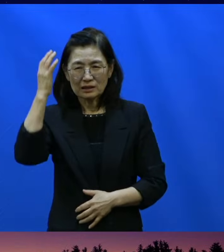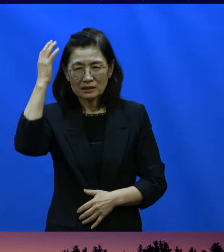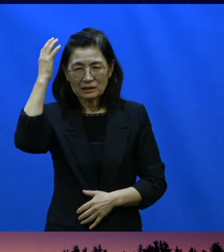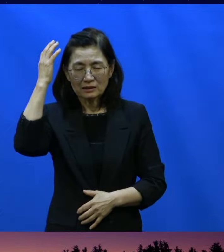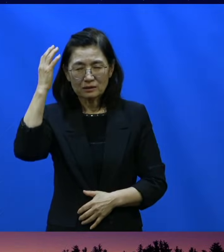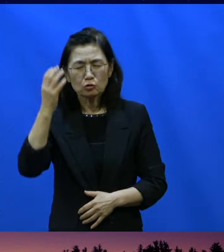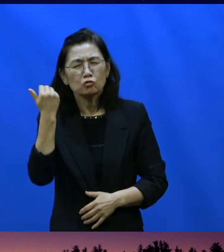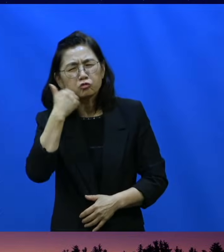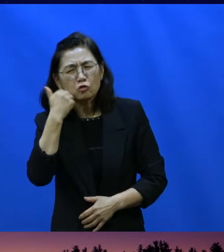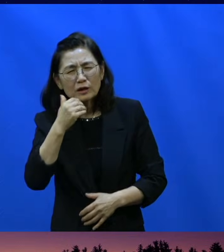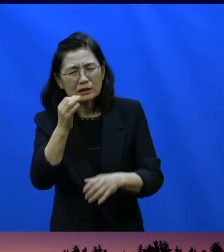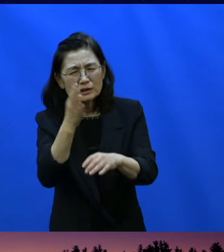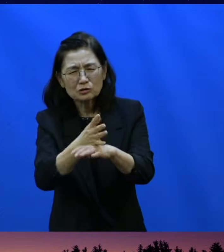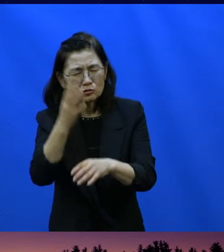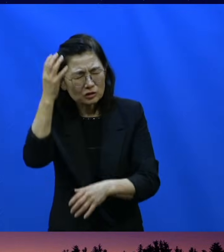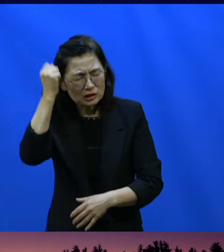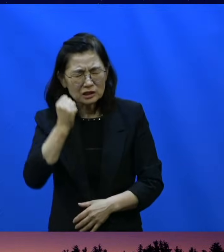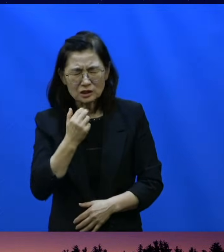그거예요. 그렇게 살아야 돼요.